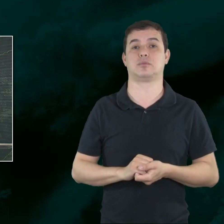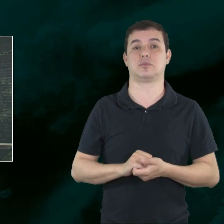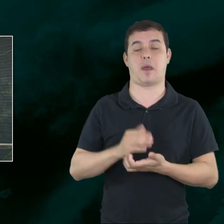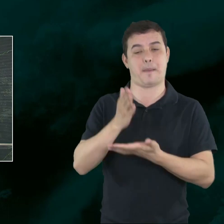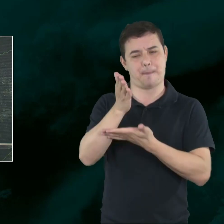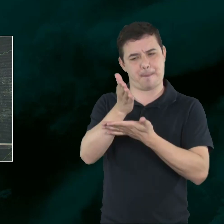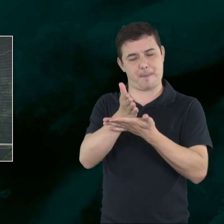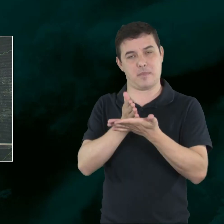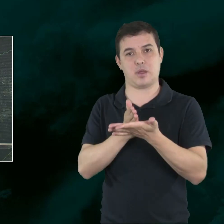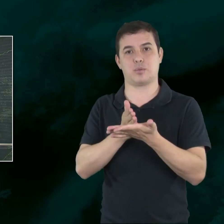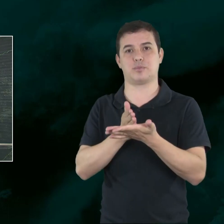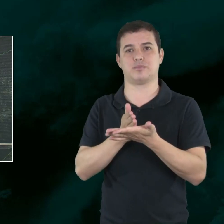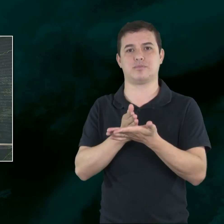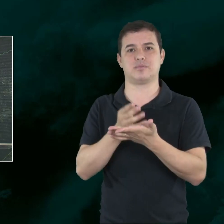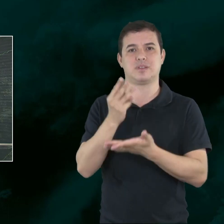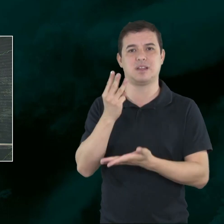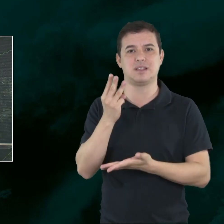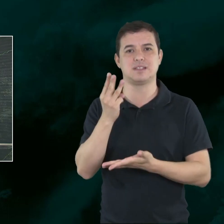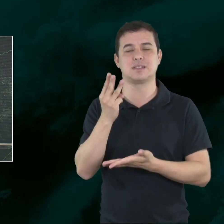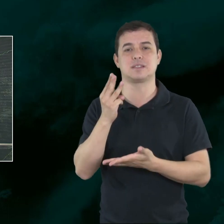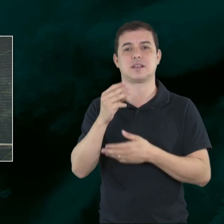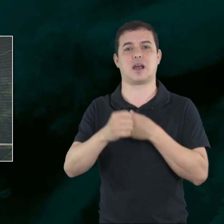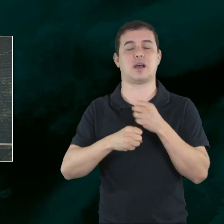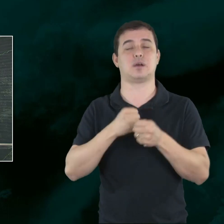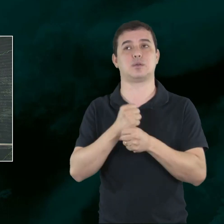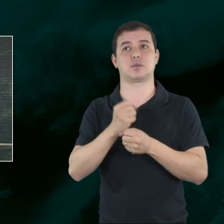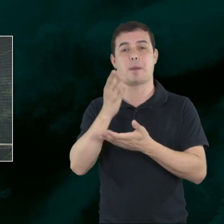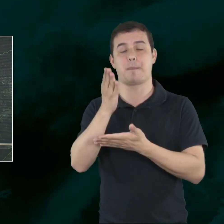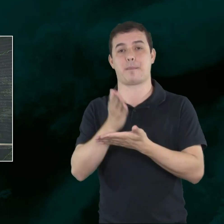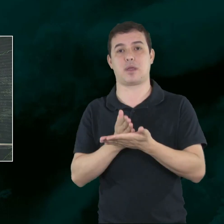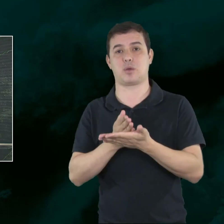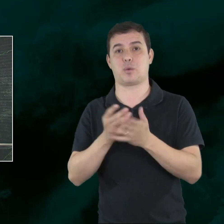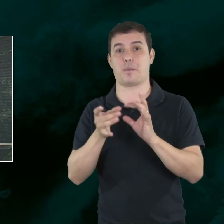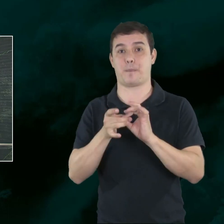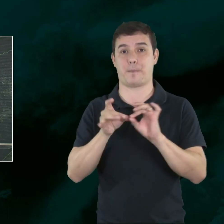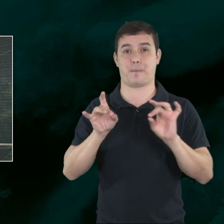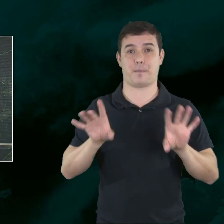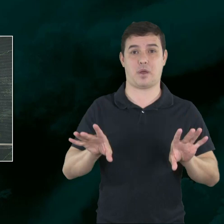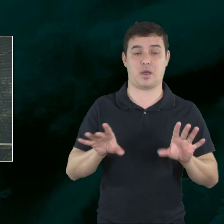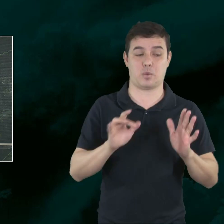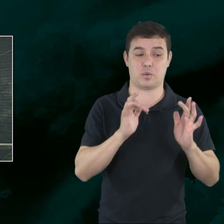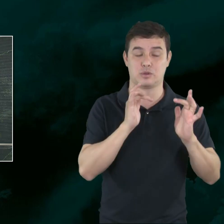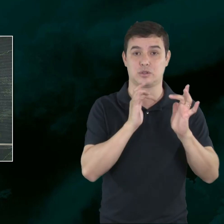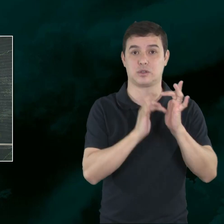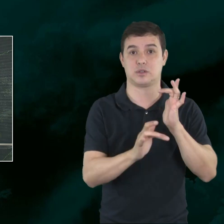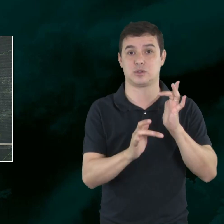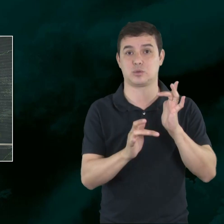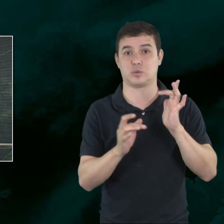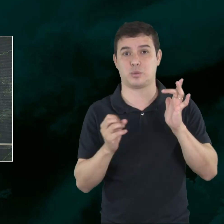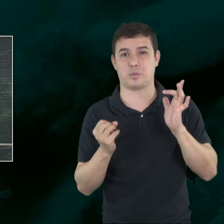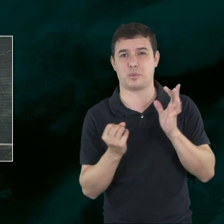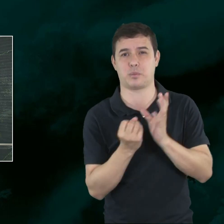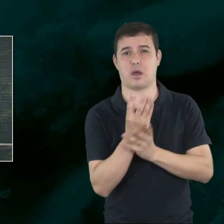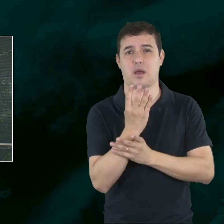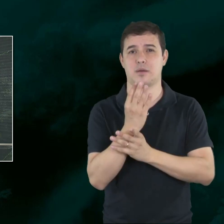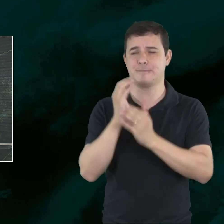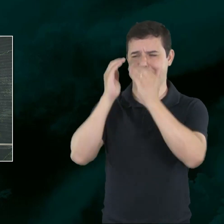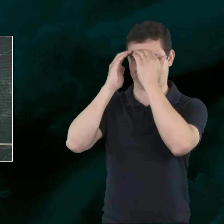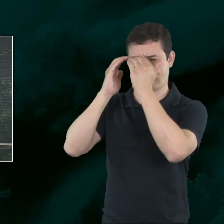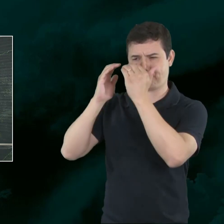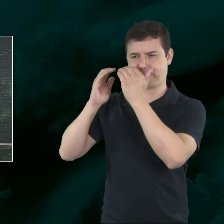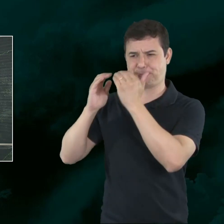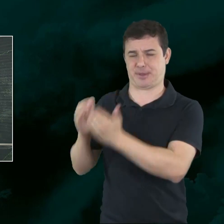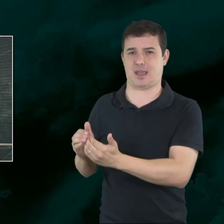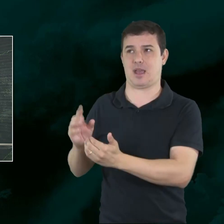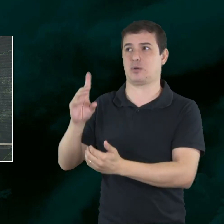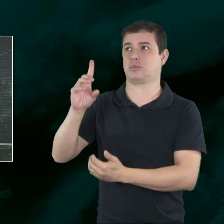3 anos e meio, será quebrada essa aliança, e então o anticristo, ele se revelará como anticristo,